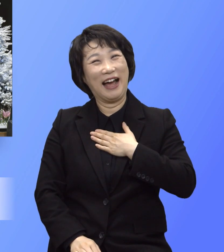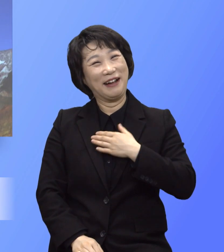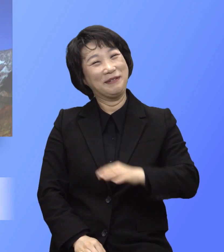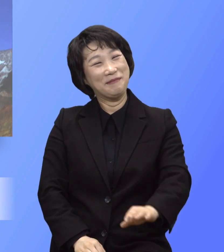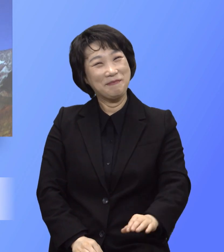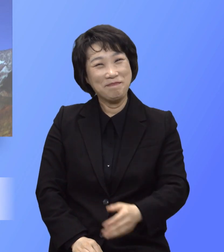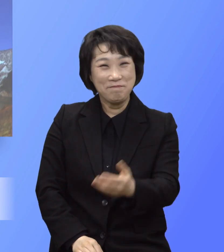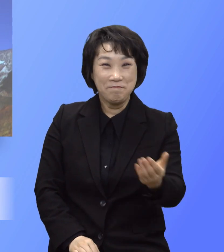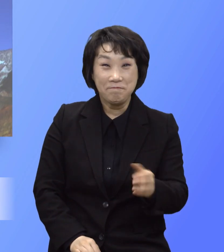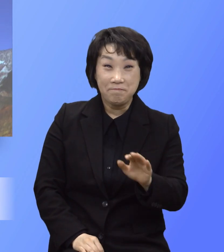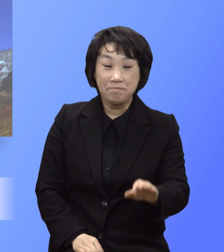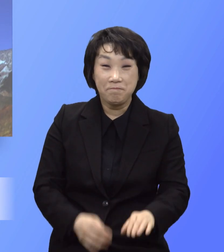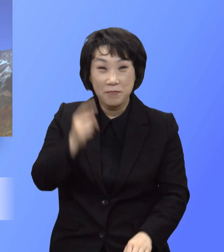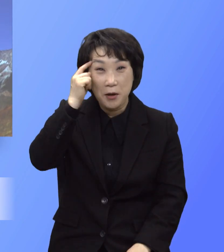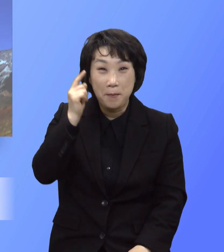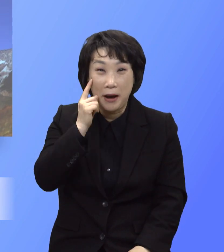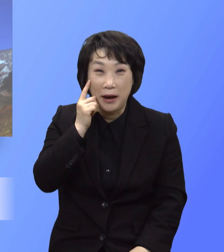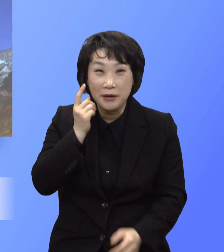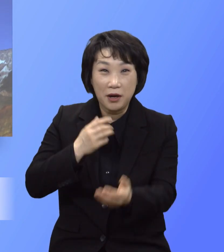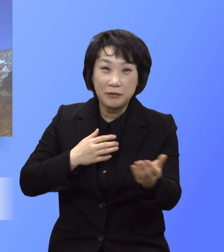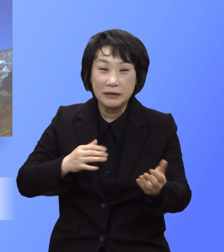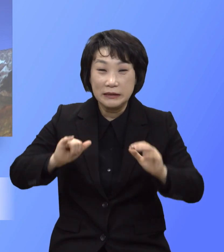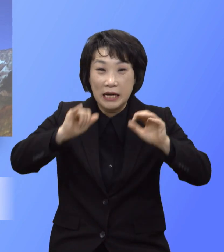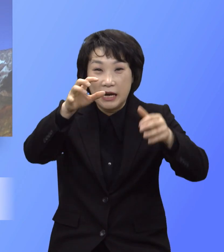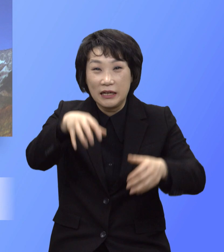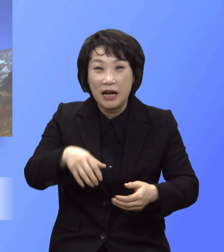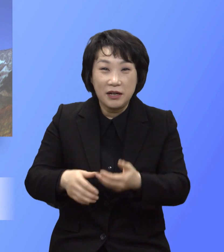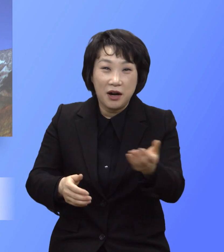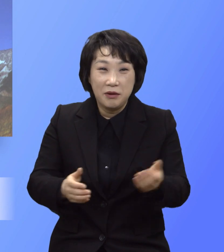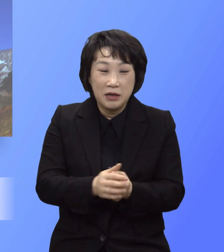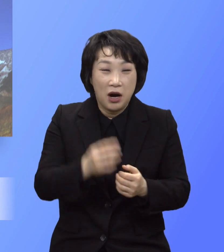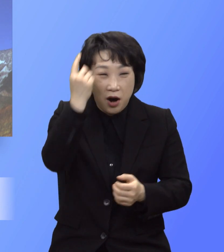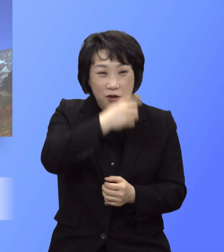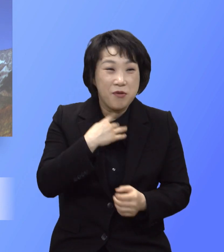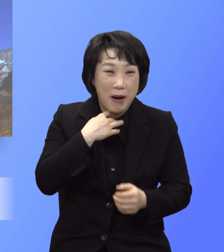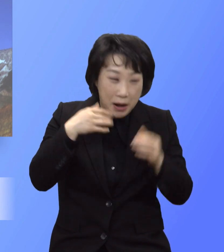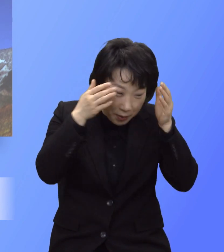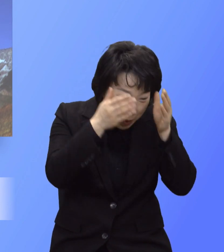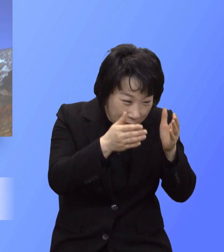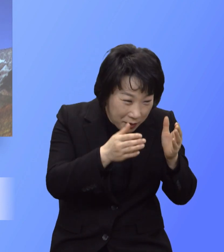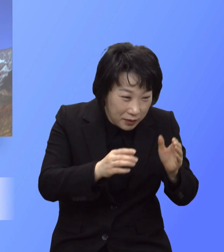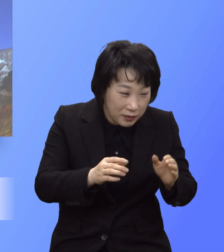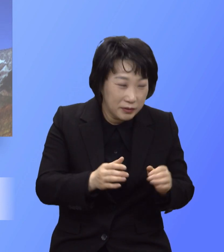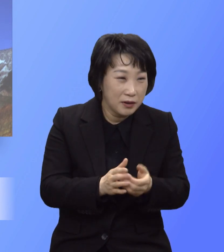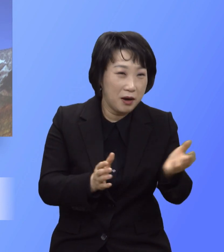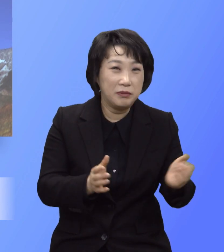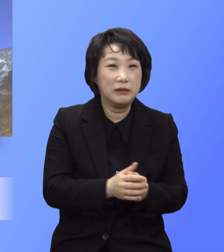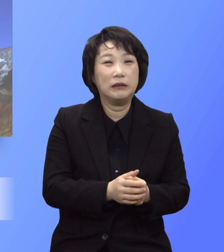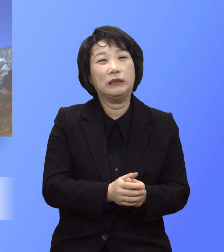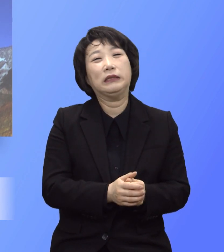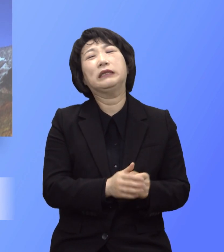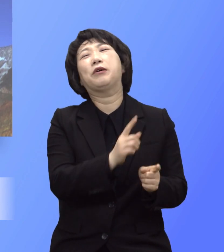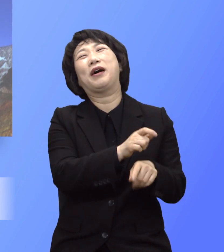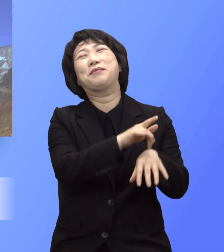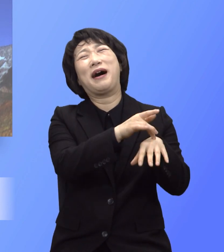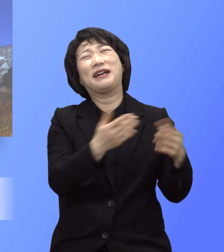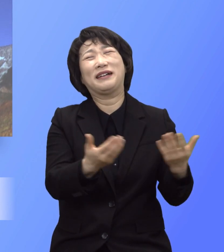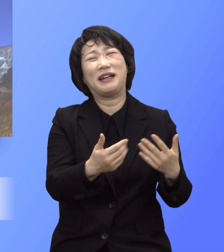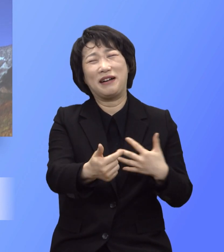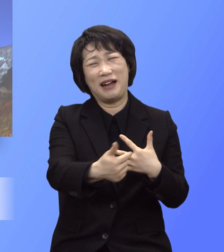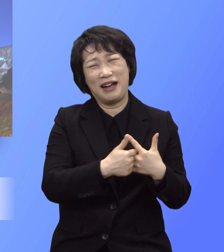우리 잘 들어. 세상에 이 얼굴 쳐박고 사는 사람들 이거 마귀가 다 알아.